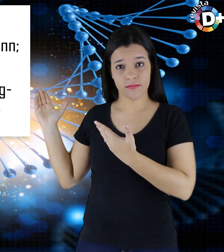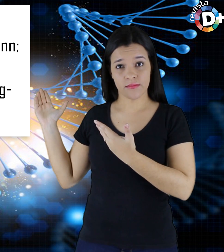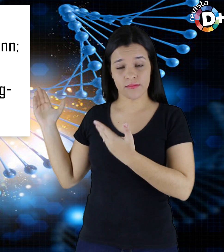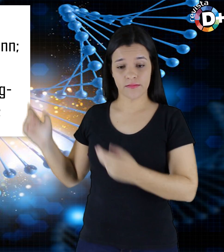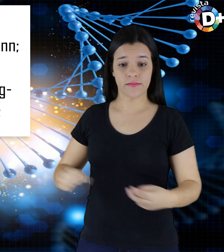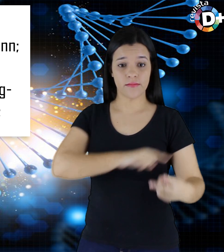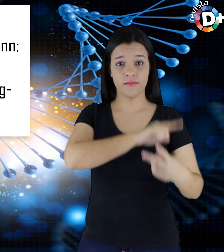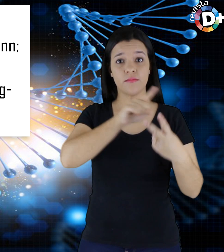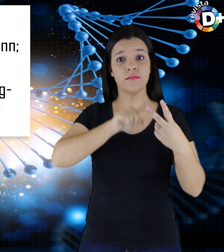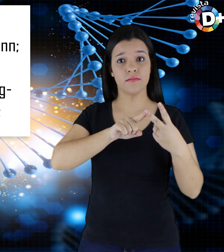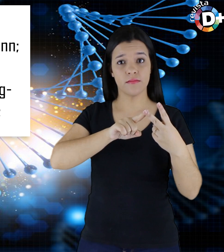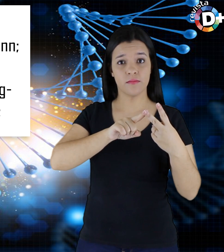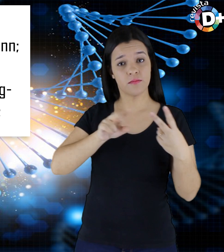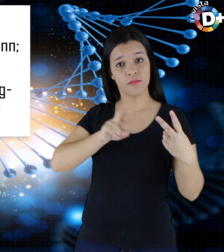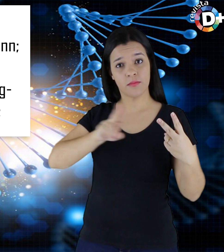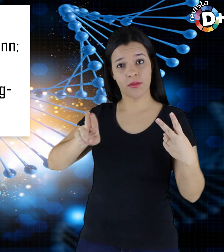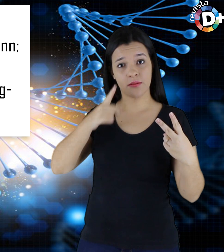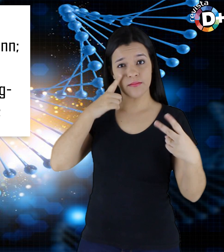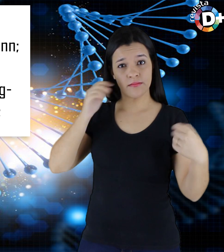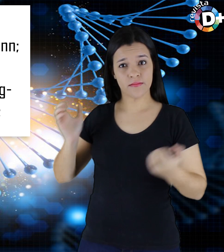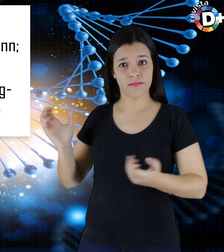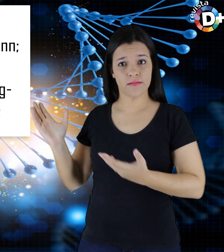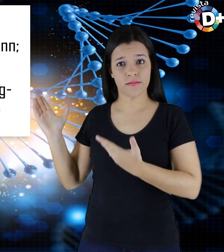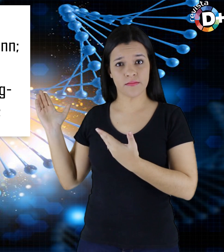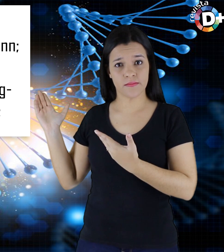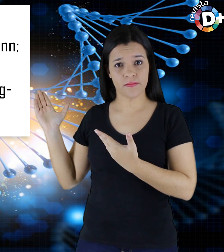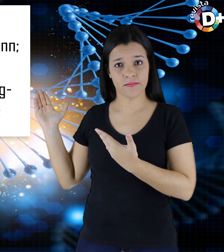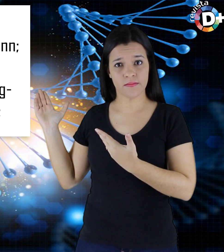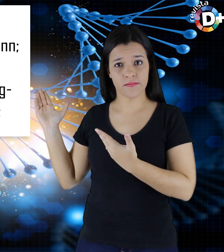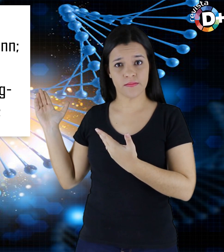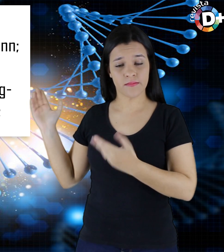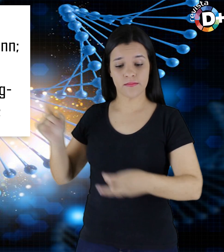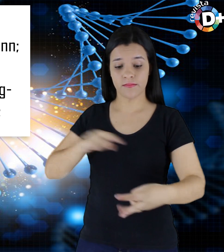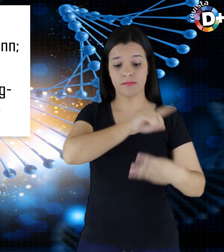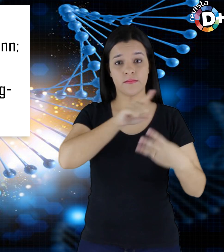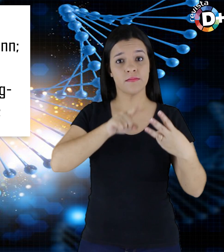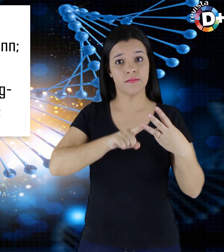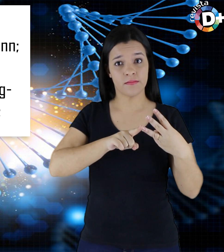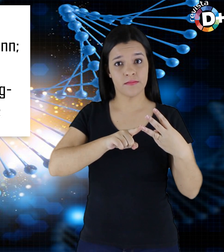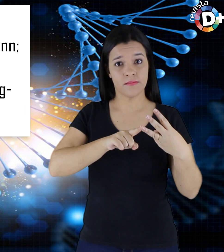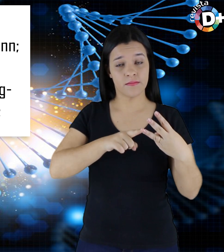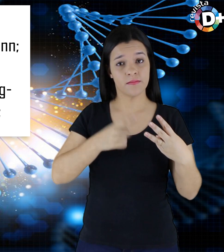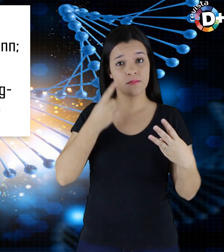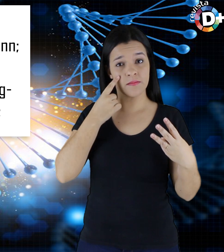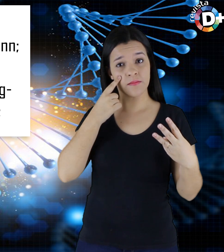Werding-Hoffmann. Tipo 2, intermediária. Tipo